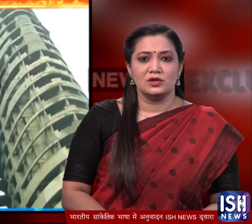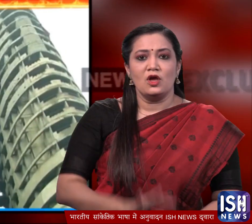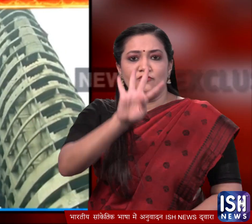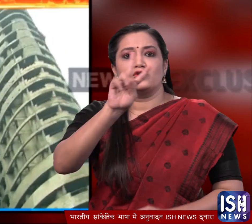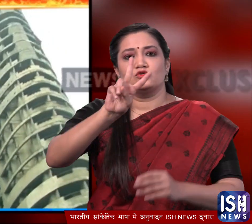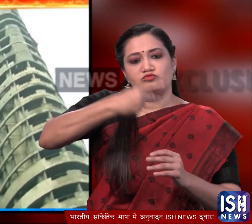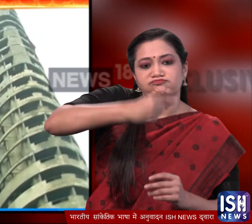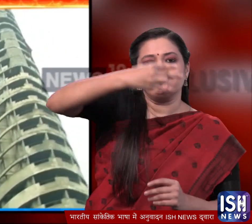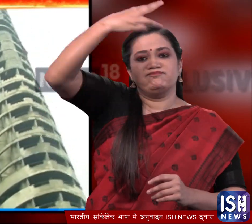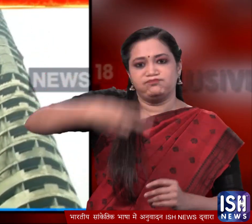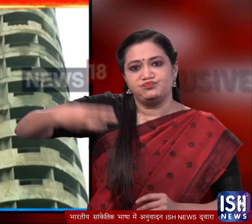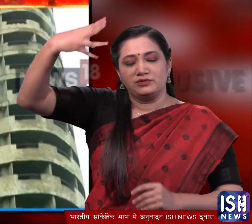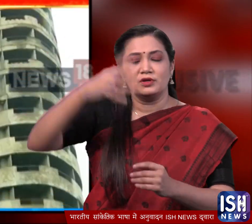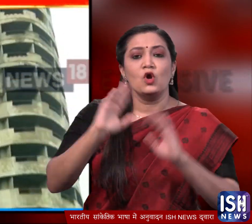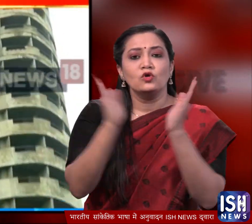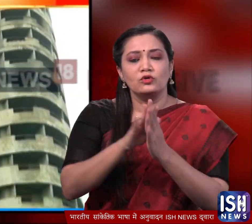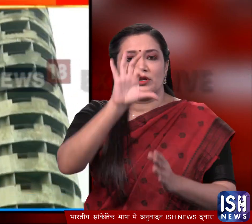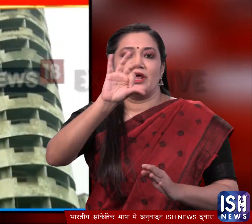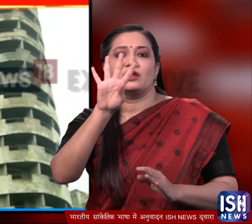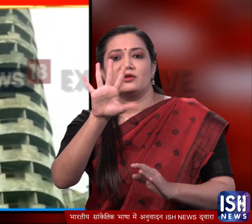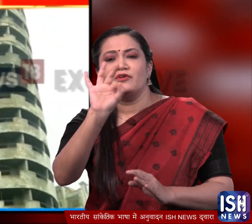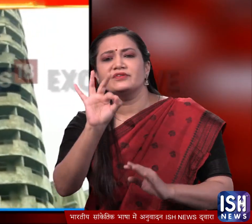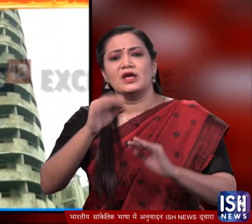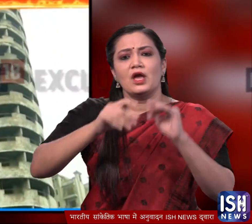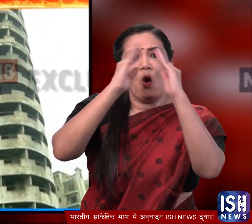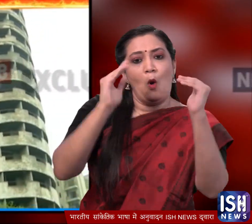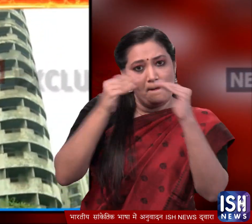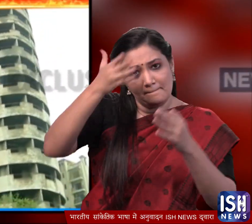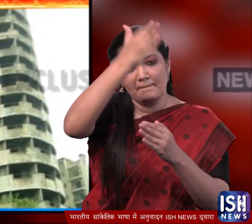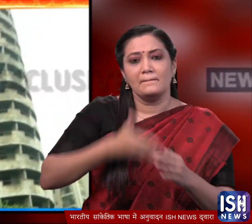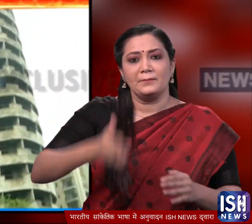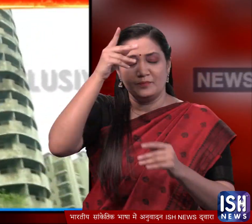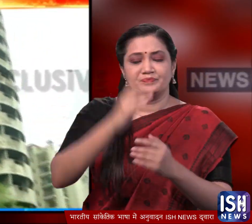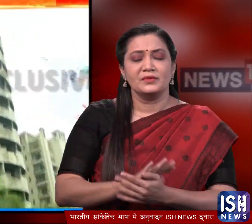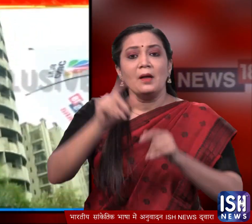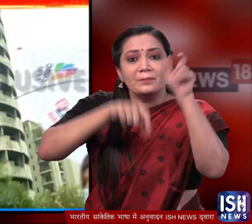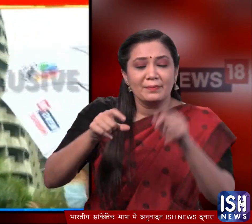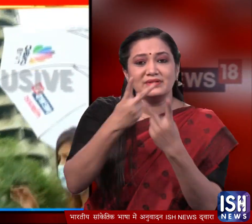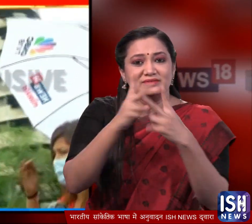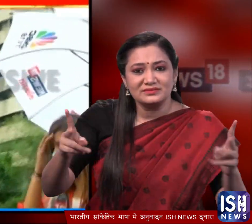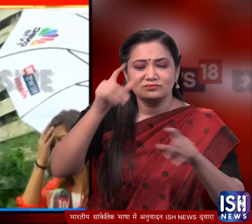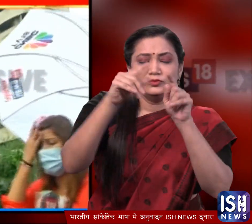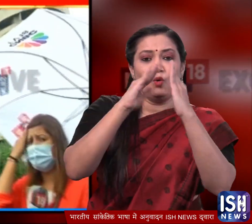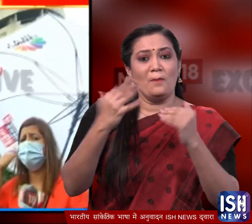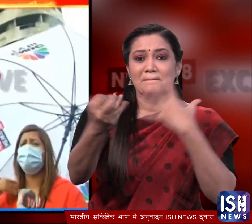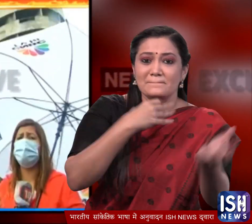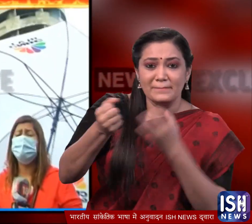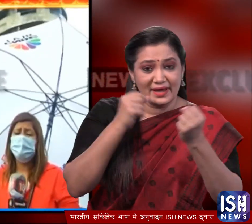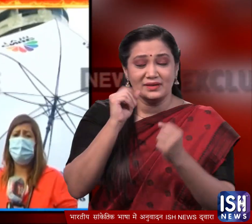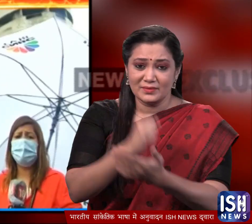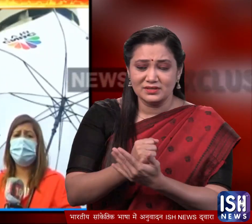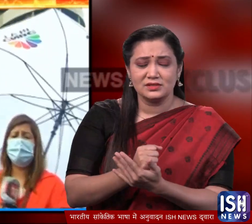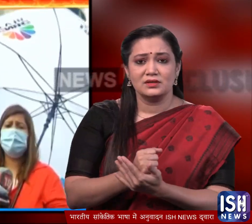माले हैं और कुल मिलाकर 950 फ्लैट बनाए गए हैं। यहाँ तमाम लोग जिन्होंने इस जगह पर घर खरीदे थे